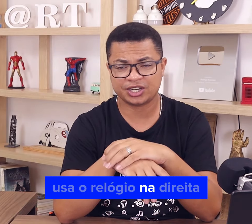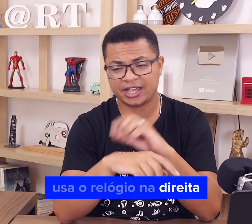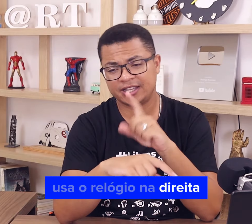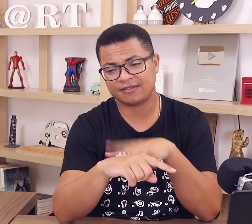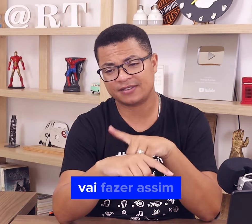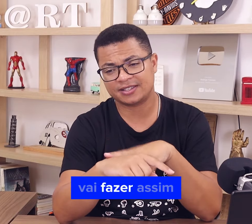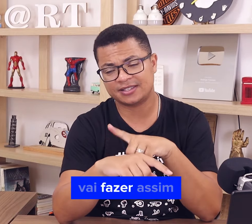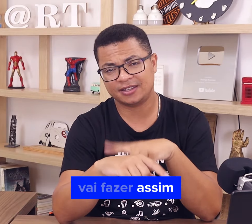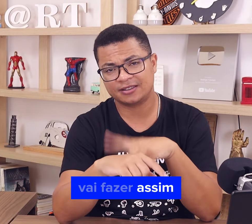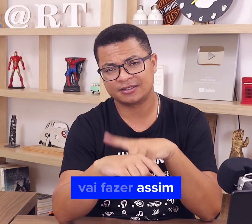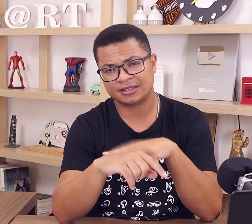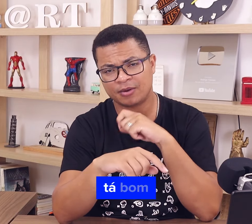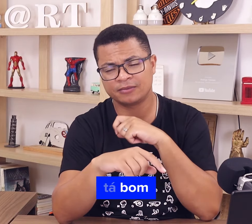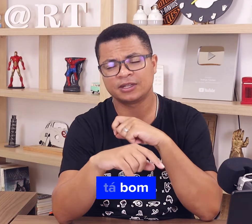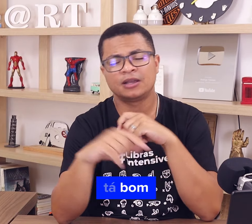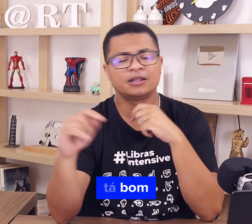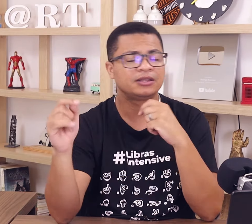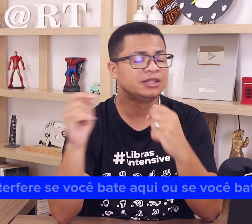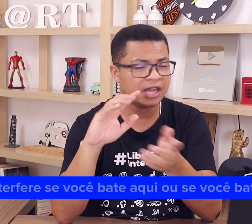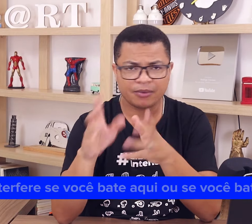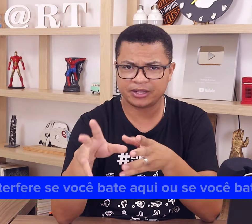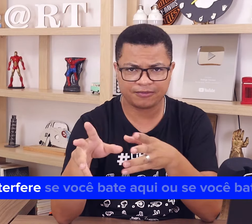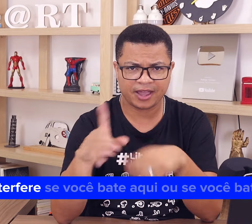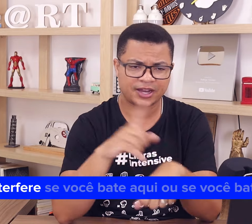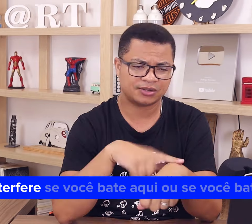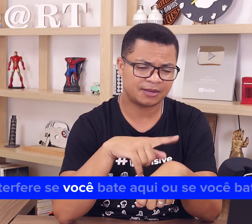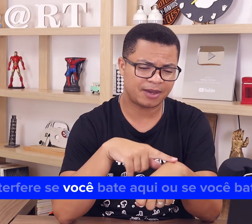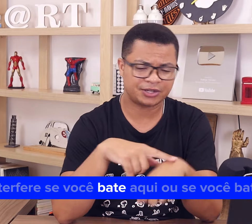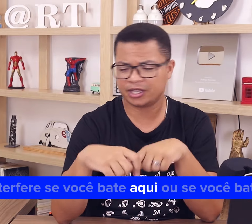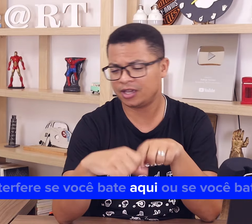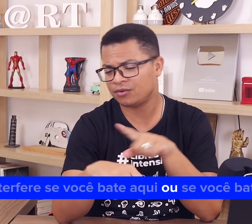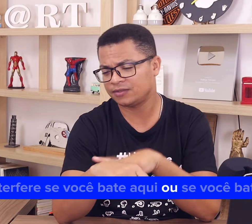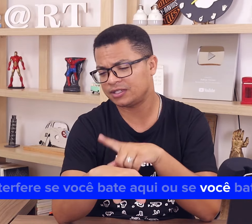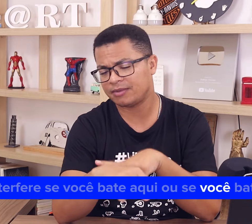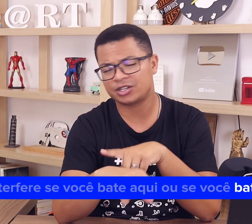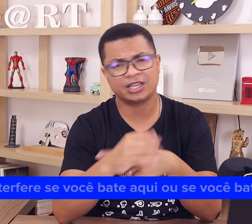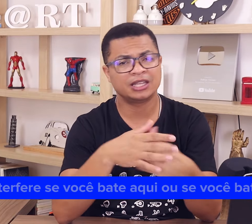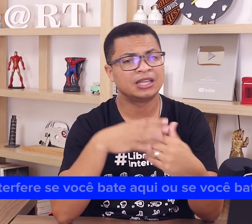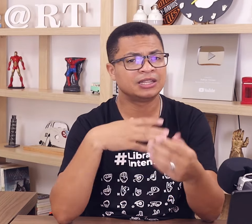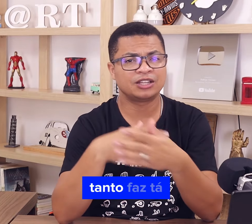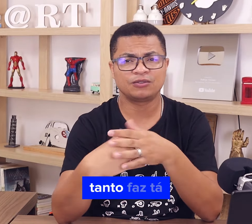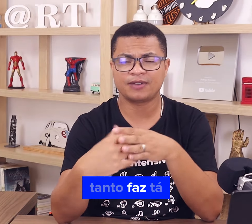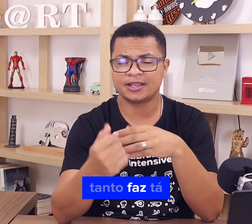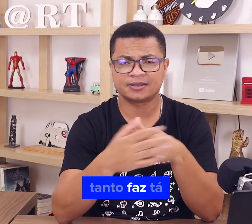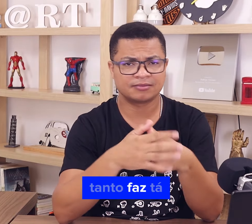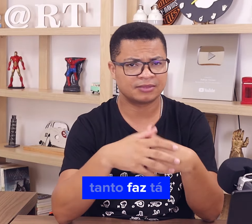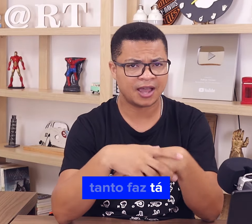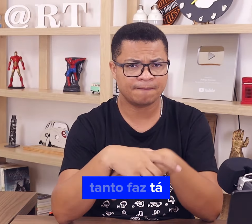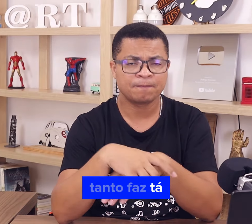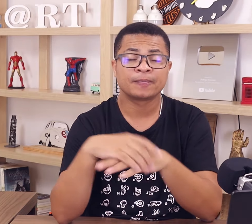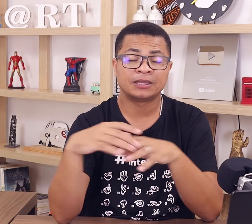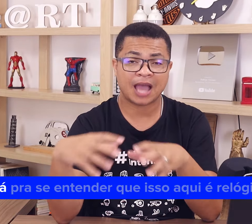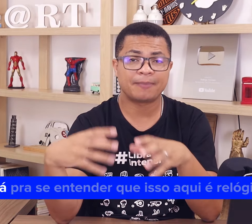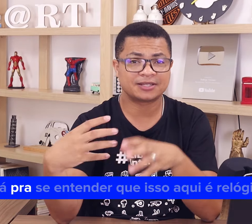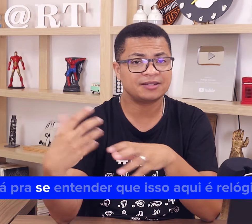direita, vai fazer assim, tá bom? Não interfere se você bate aqui ou se você bate aqui. Tanto faz, tá? Dá pra se